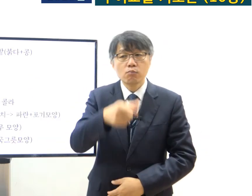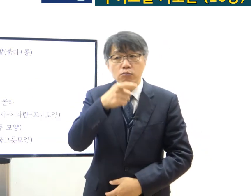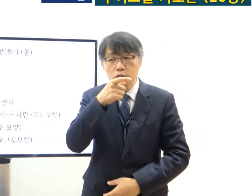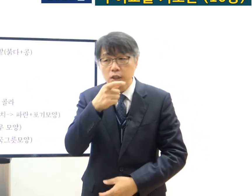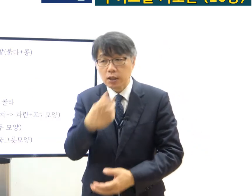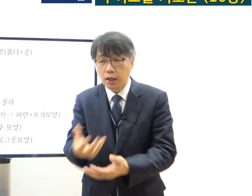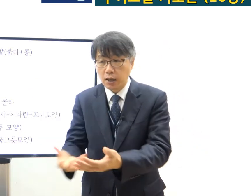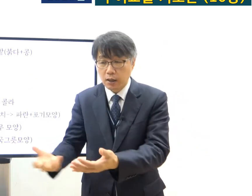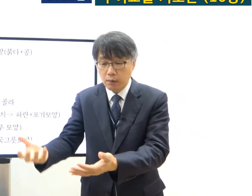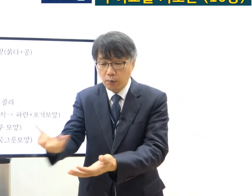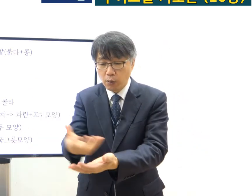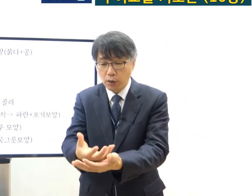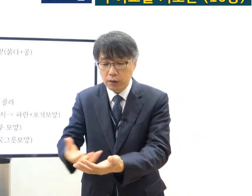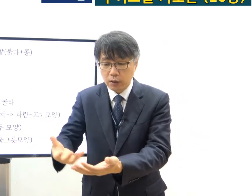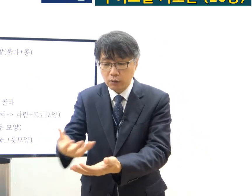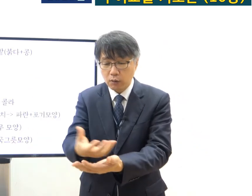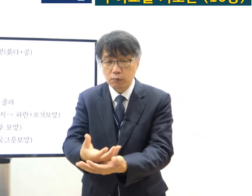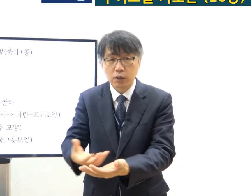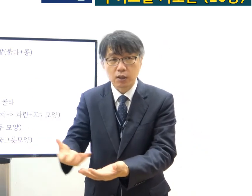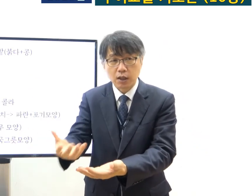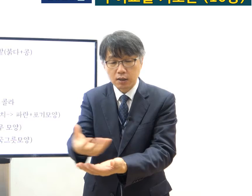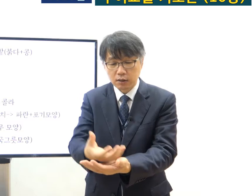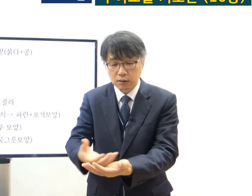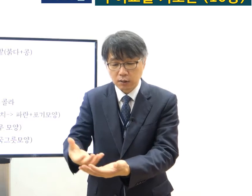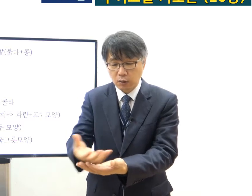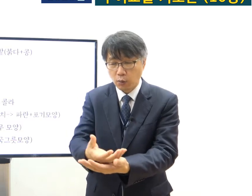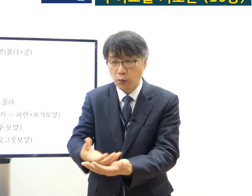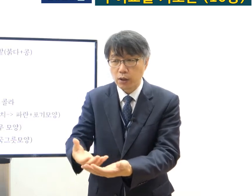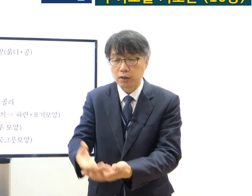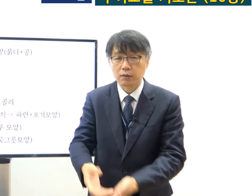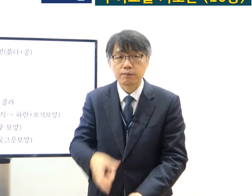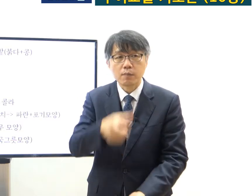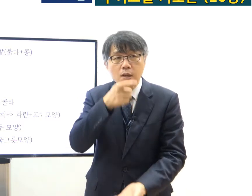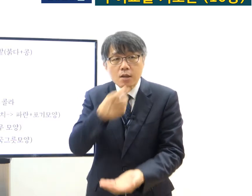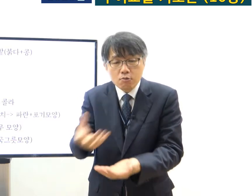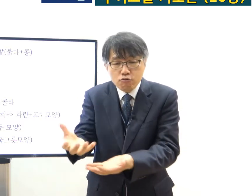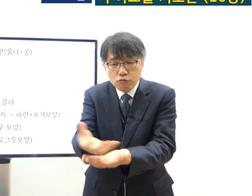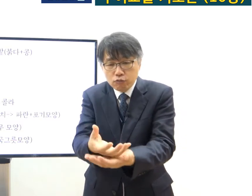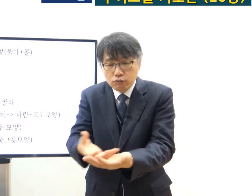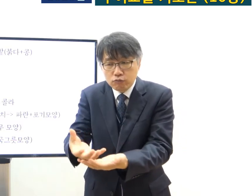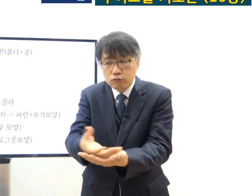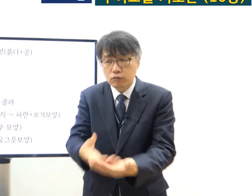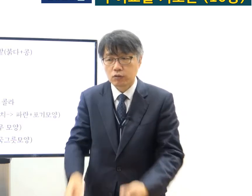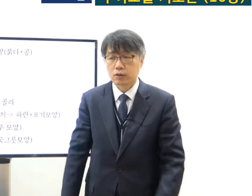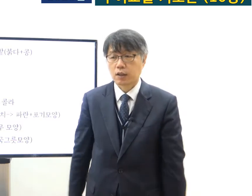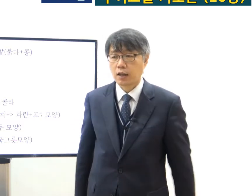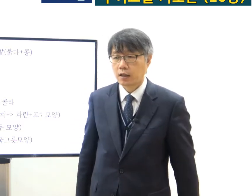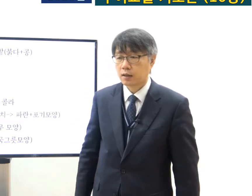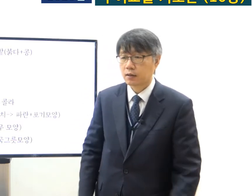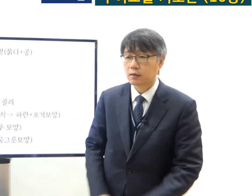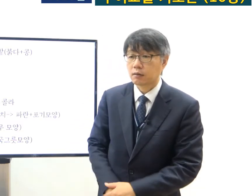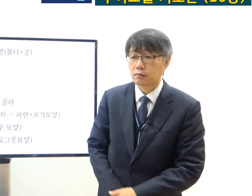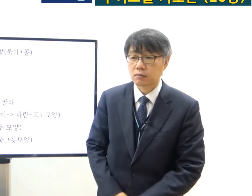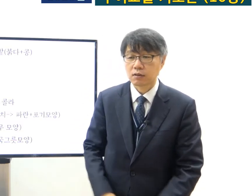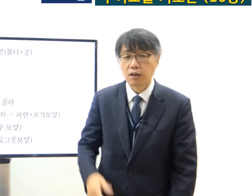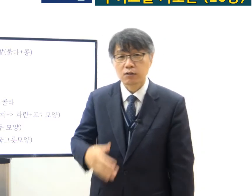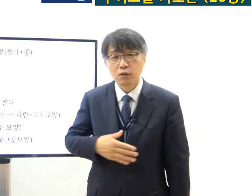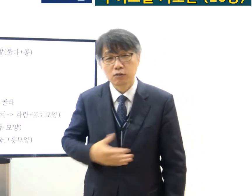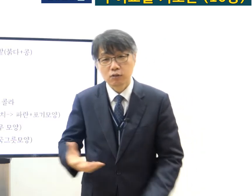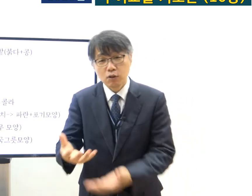물이 이렇게 모여 있는 거죠. 물이 이렇게 고여 있는 거. 국. 네. 저는